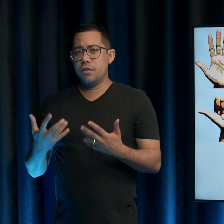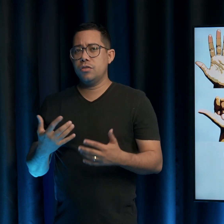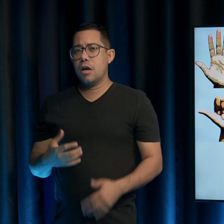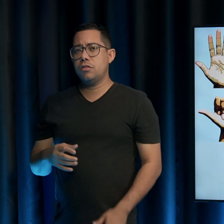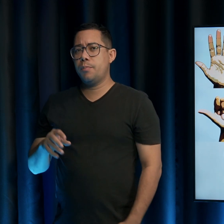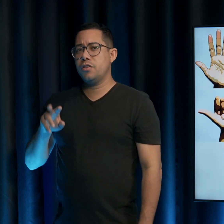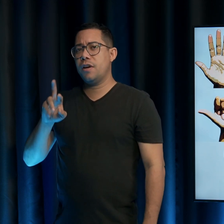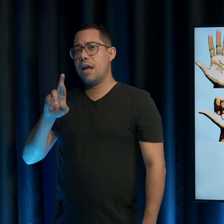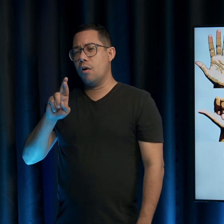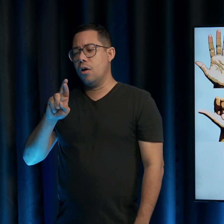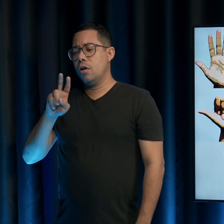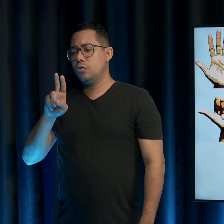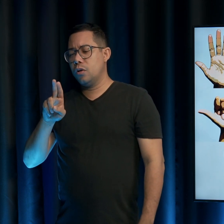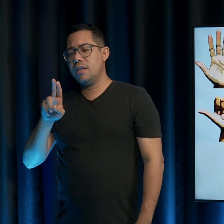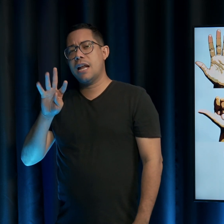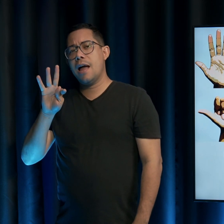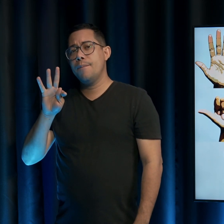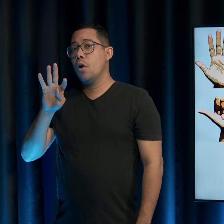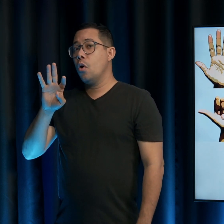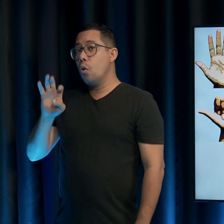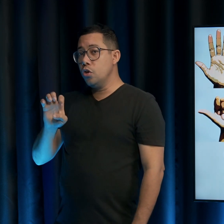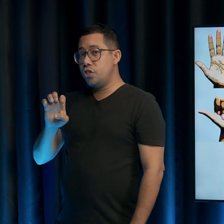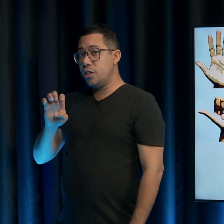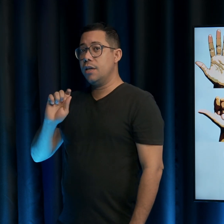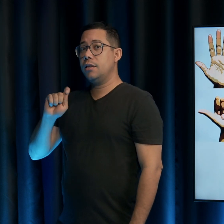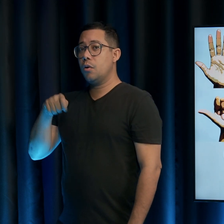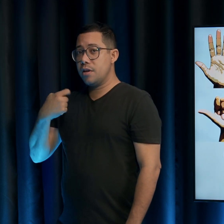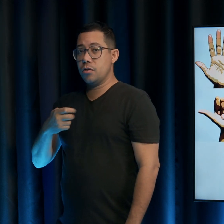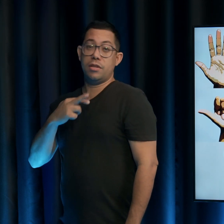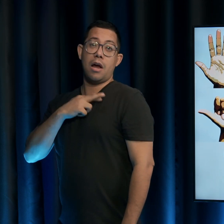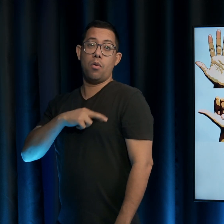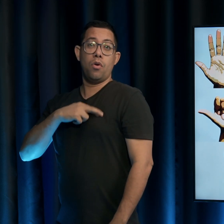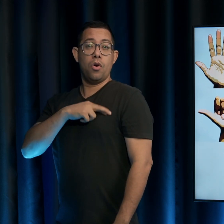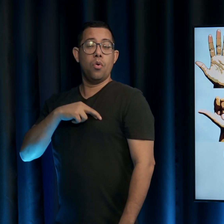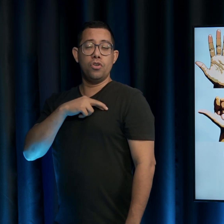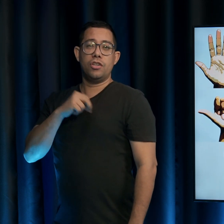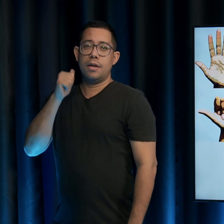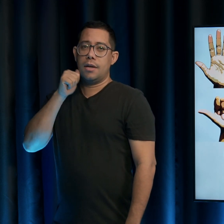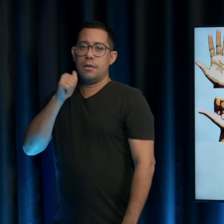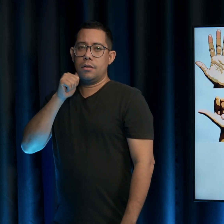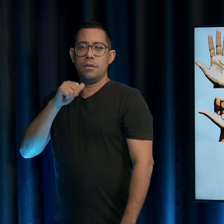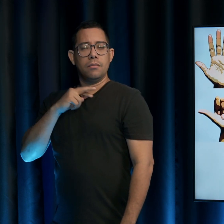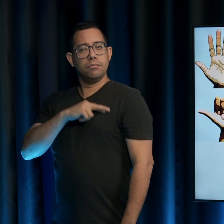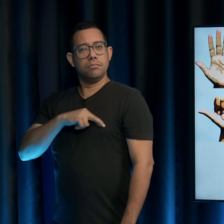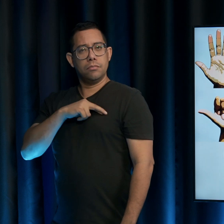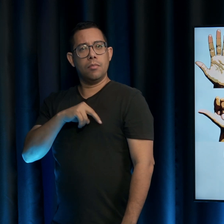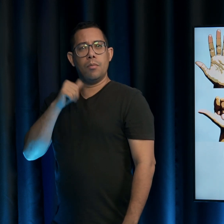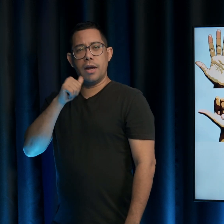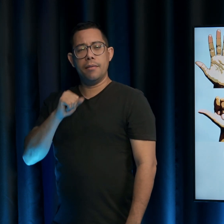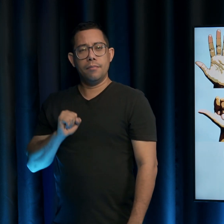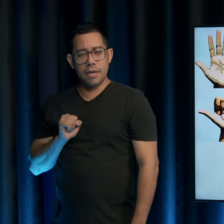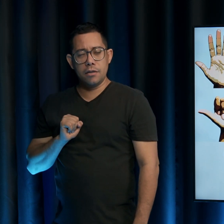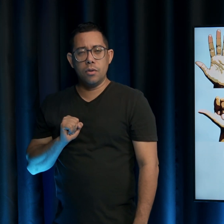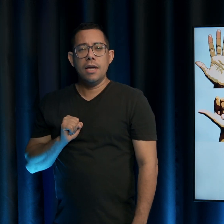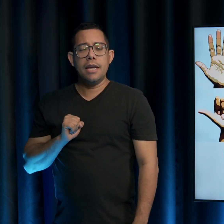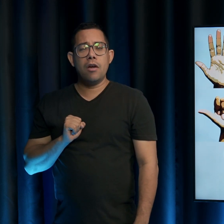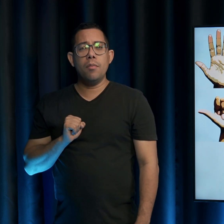sinal, você pode falar, ó, soletrar Ruth. Então esse é o sinal, Ruth. Uma mulher, certo? E aí como que eu